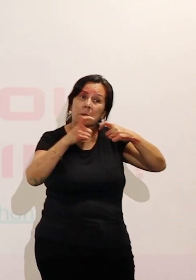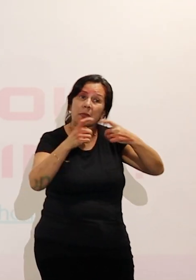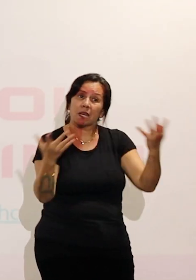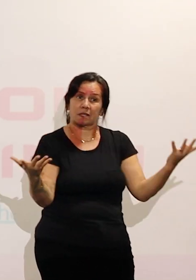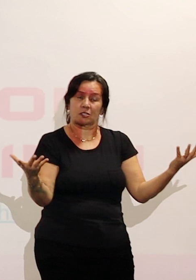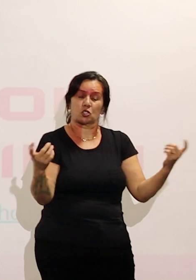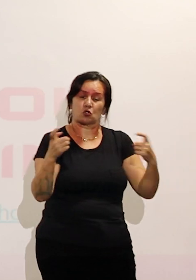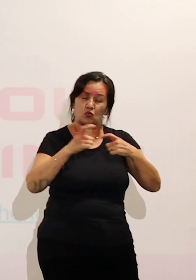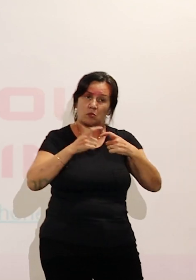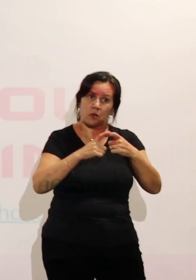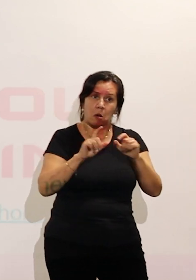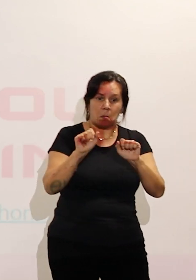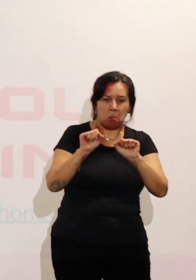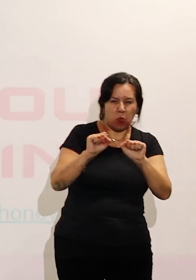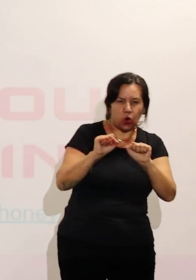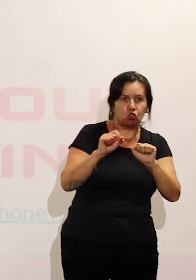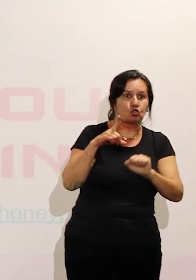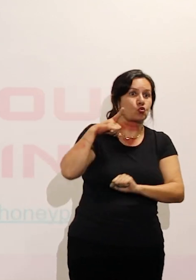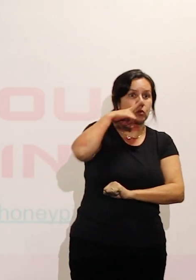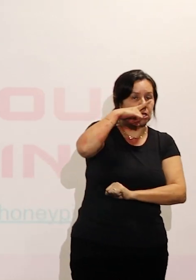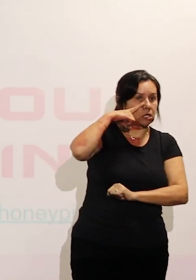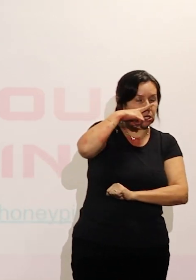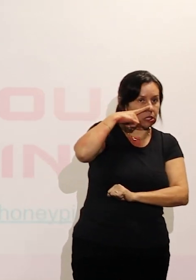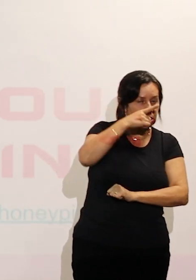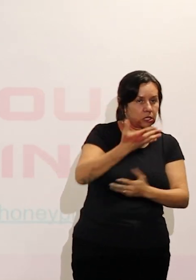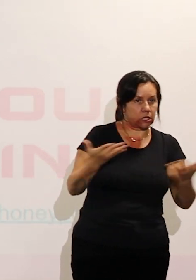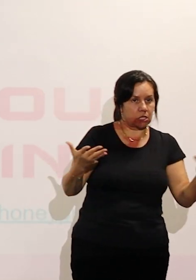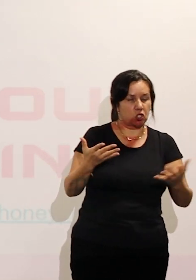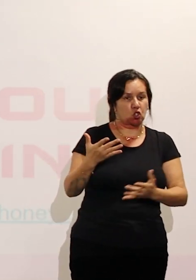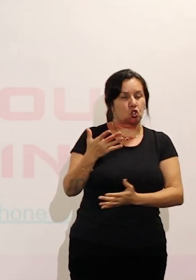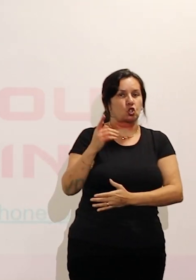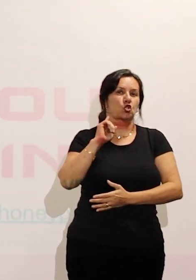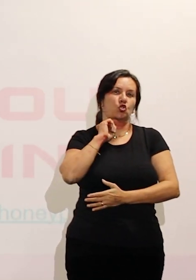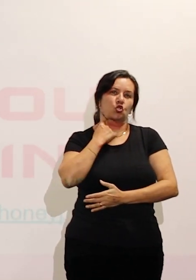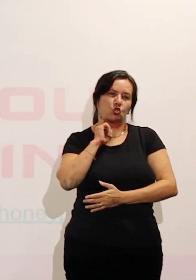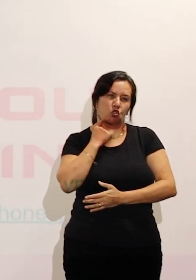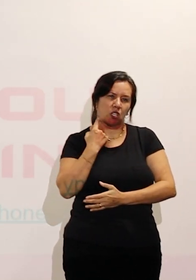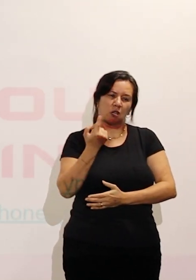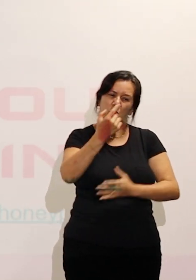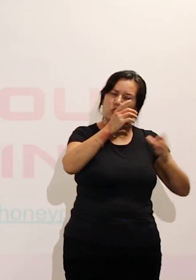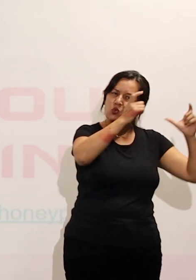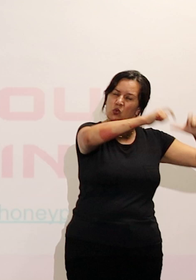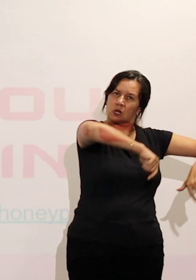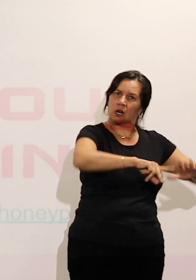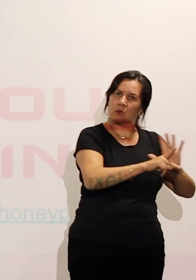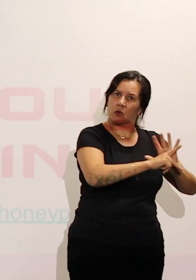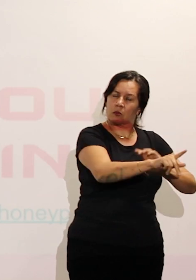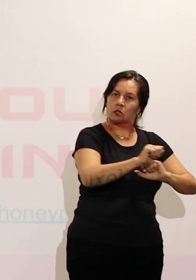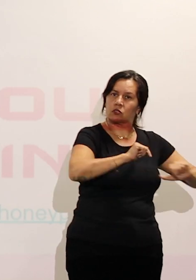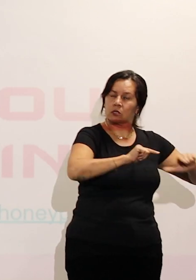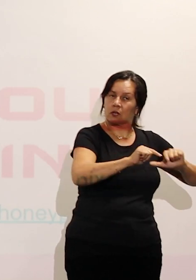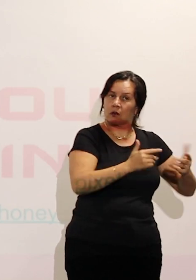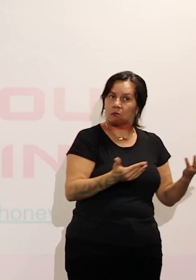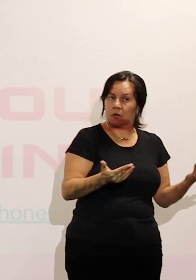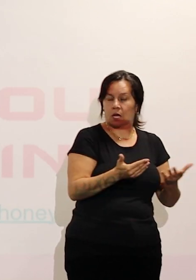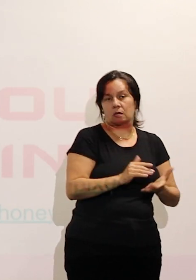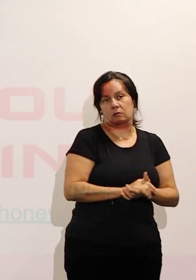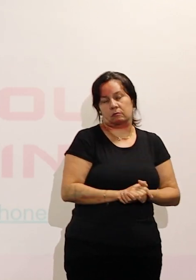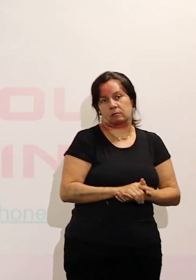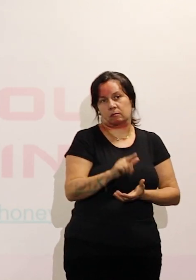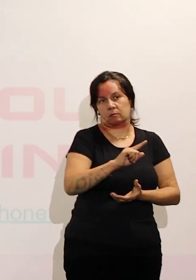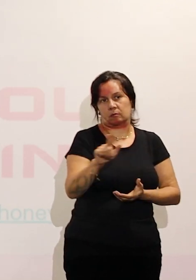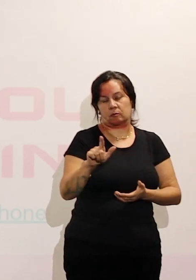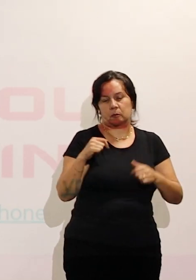né, pode ser algo que pode trazer sujeira para o ambiente de trabalho, né? Então, você